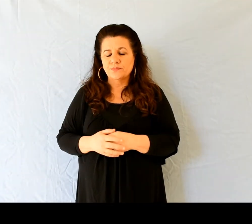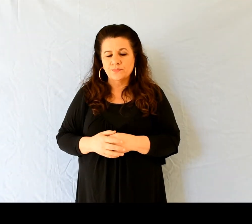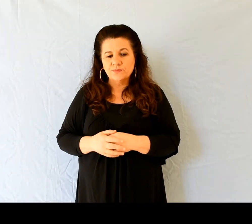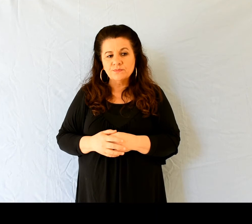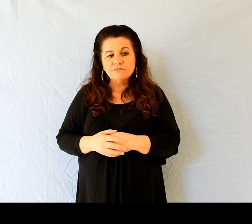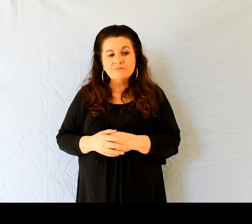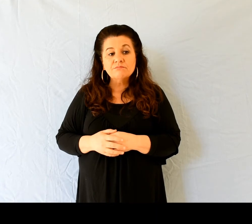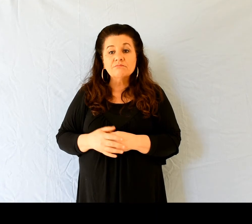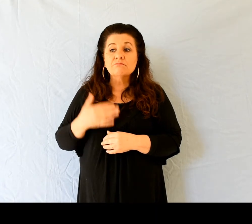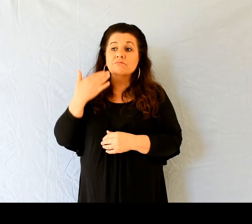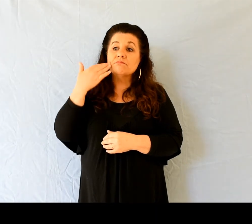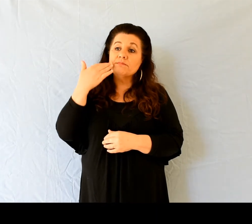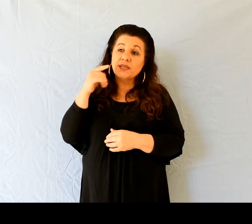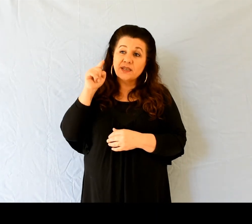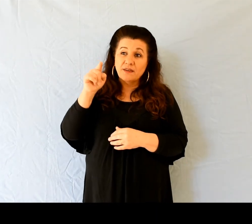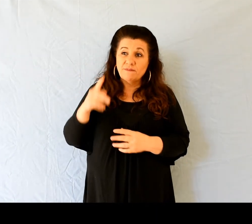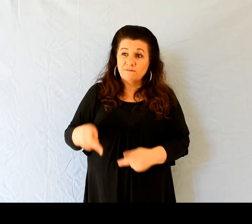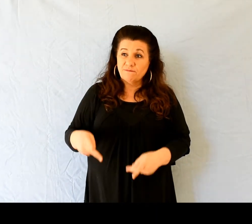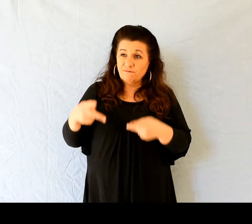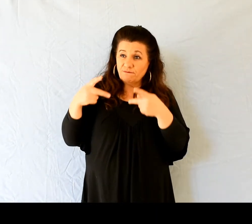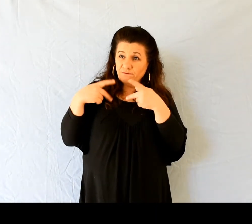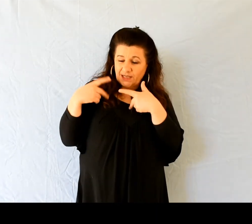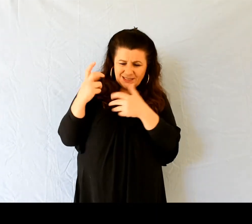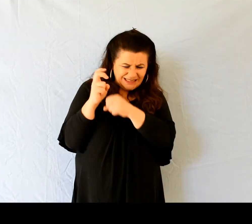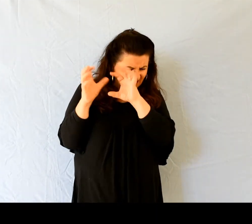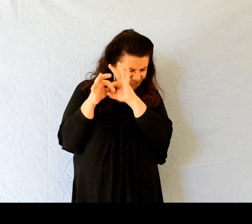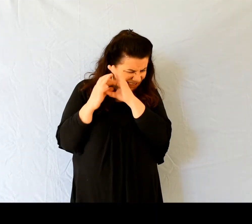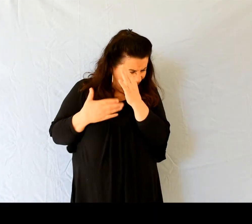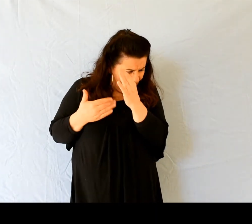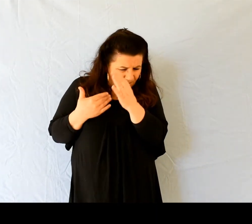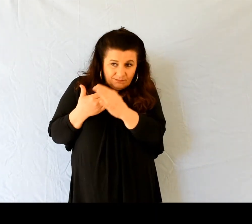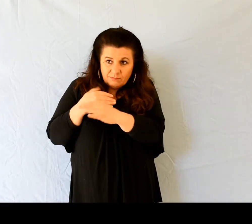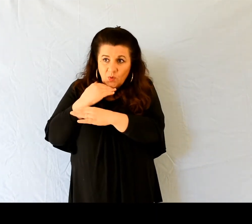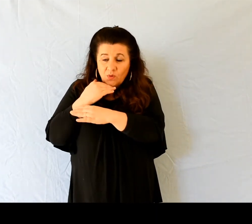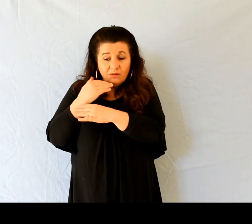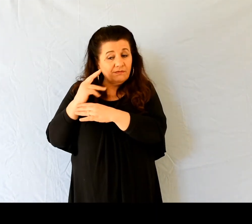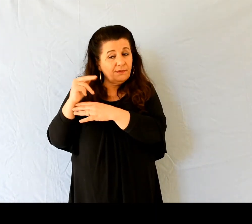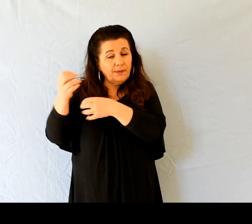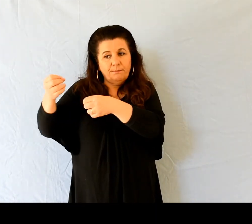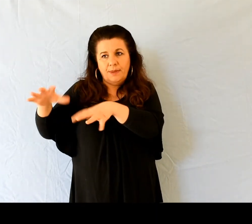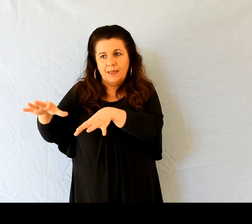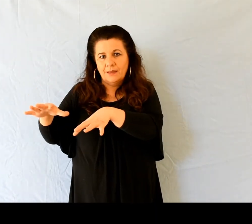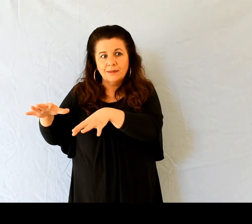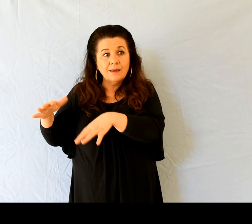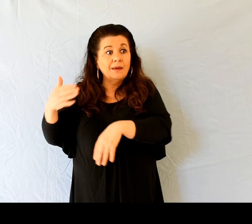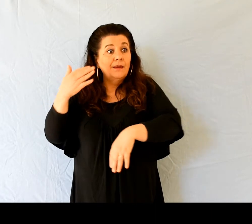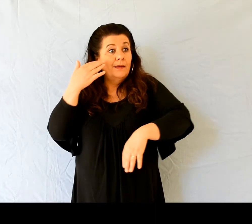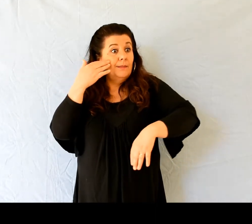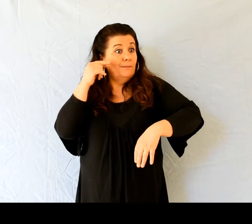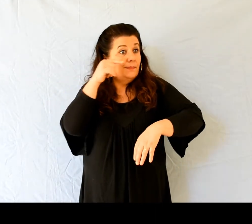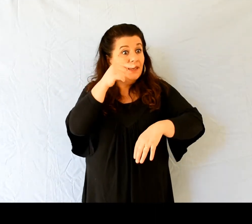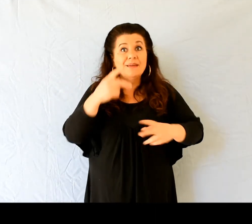Qui aime sa vie la perdra, qui s'en détache en ce monde la gardera pour la vie éternelle.